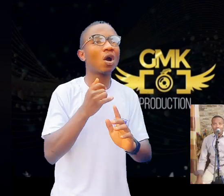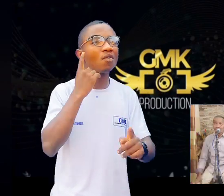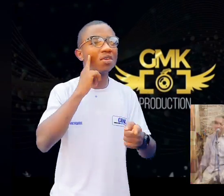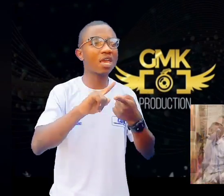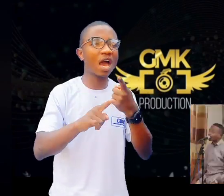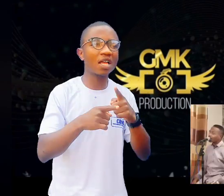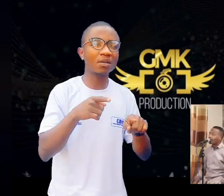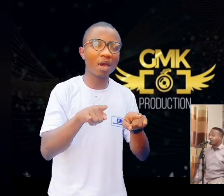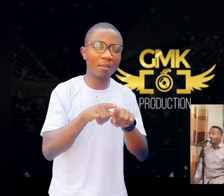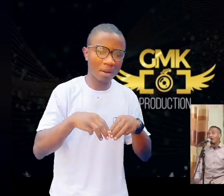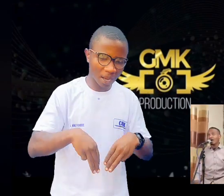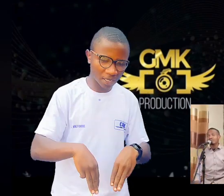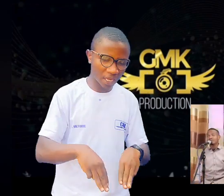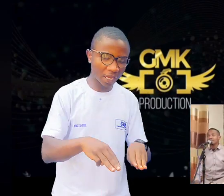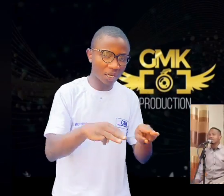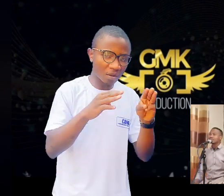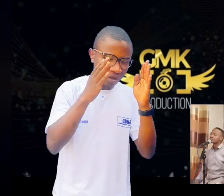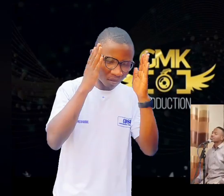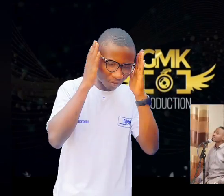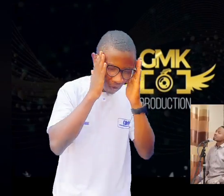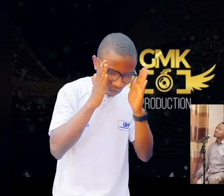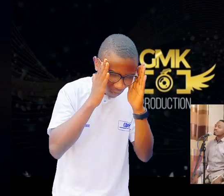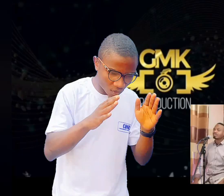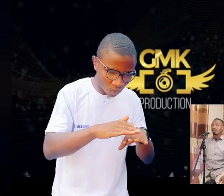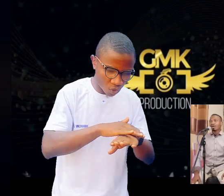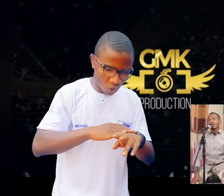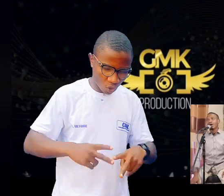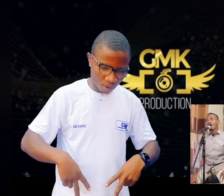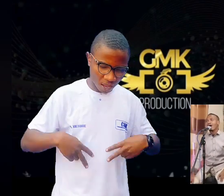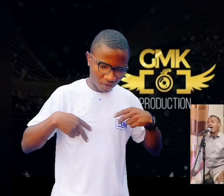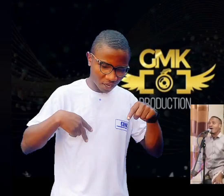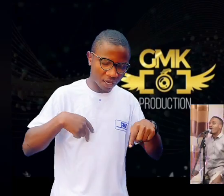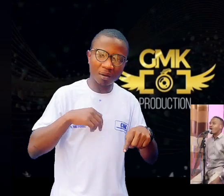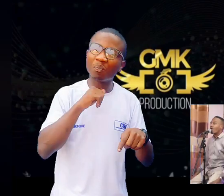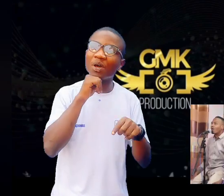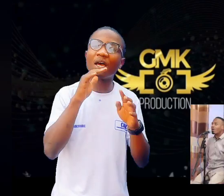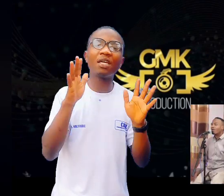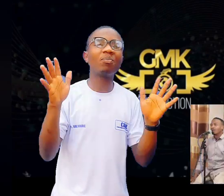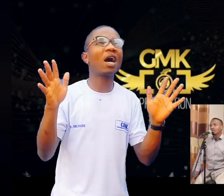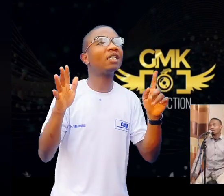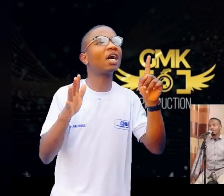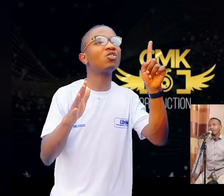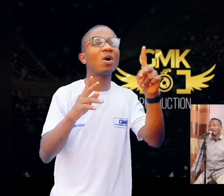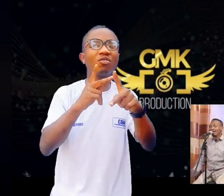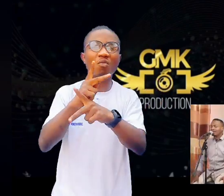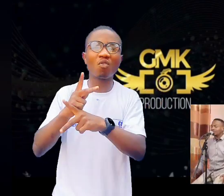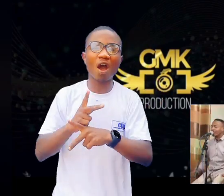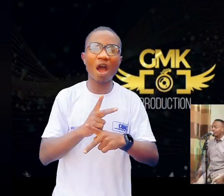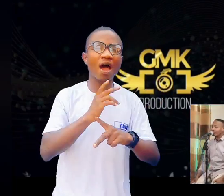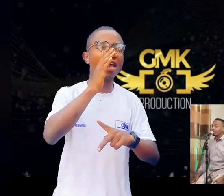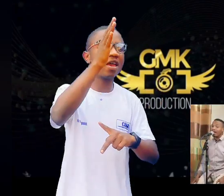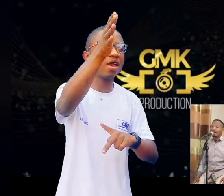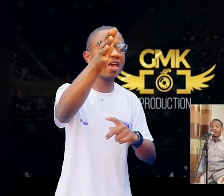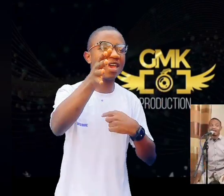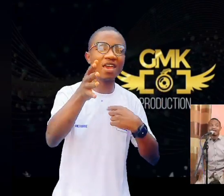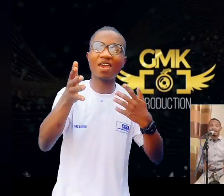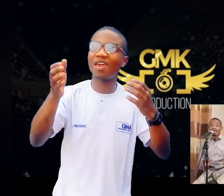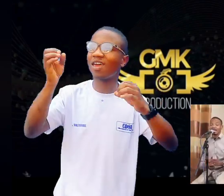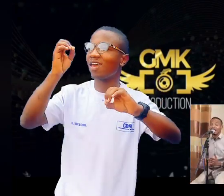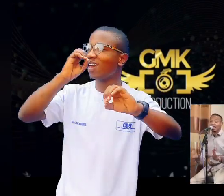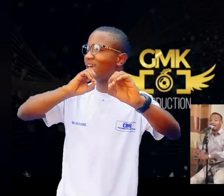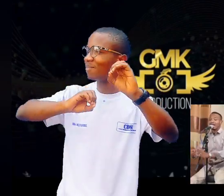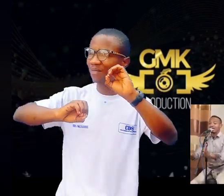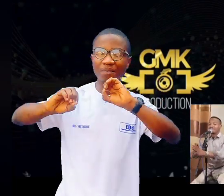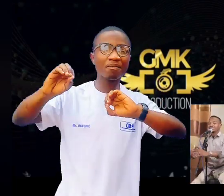De la même manière, je ne puis veiller sur ma vie ici-bas. Il prendra soin de moi.